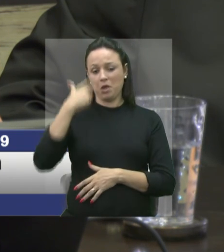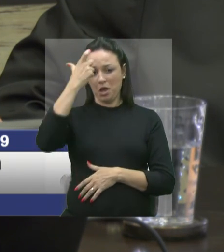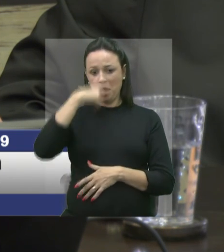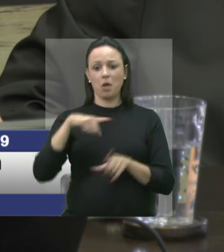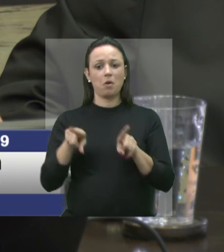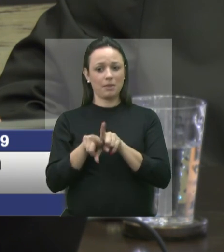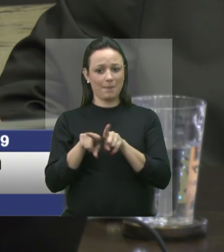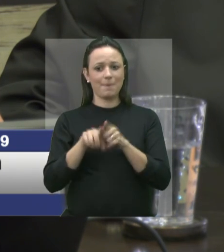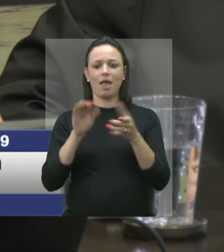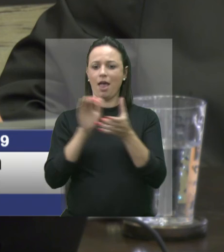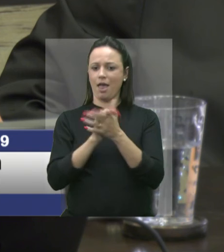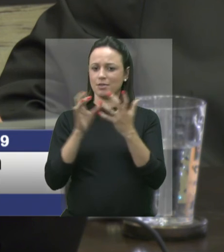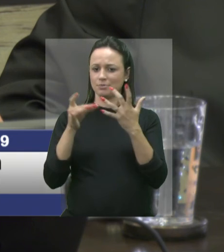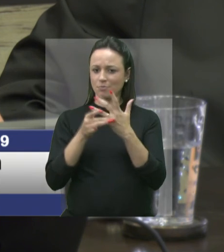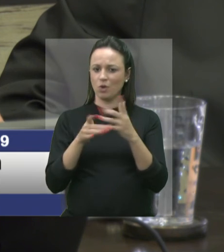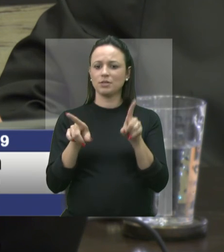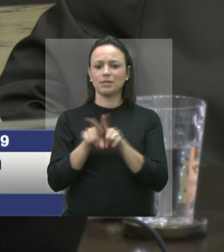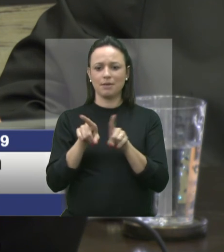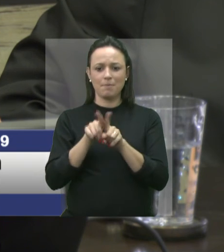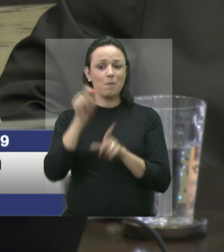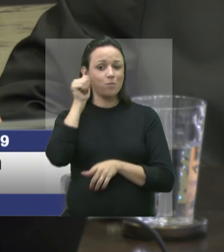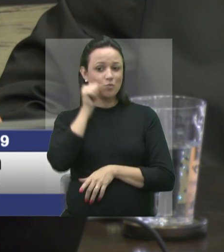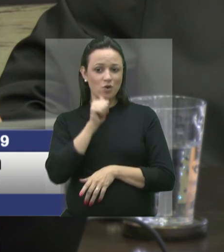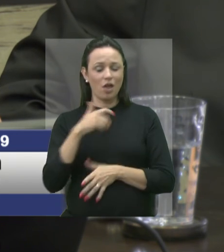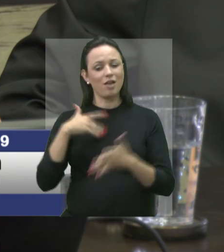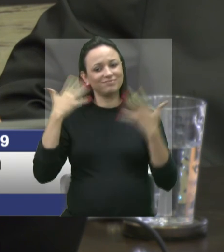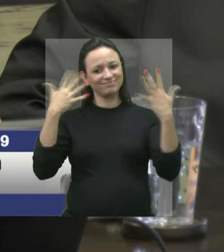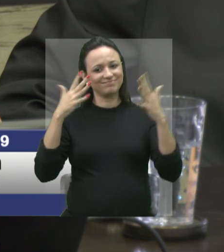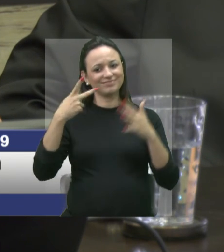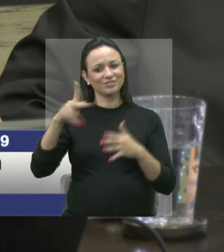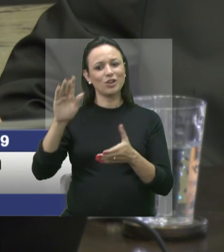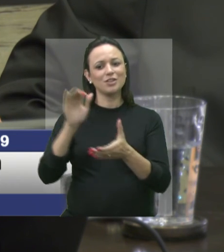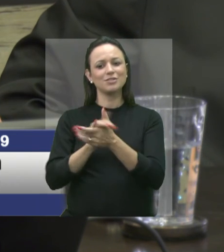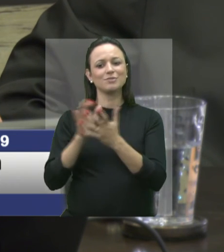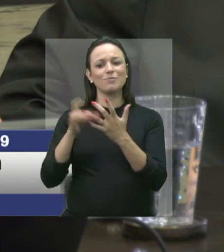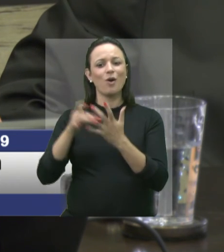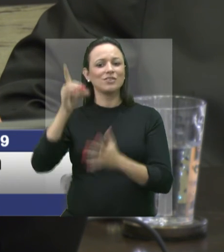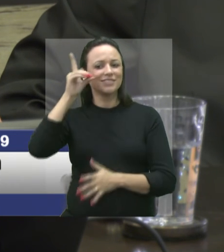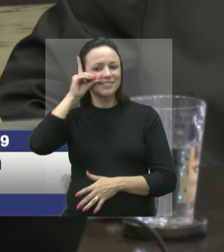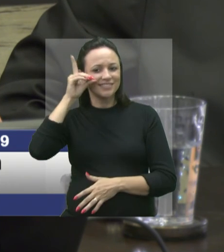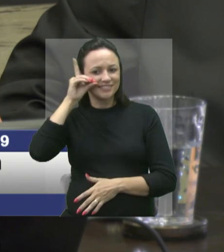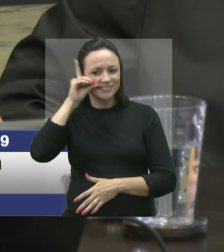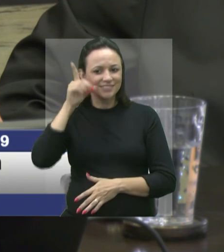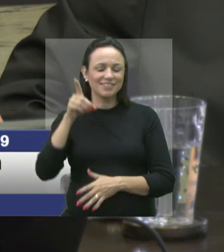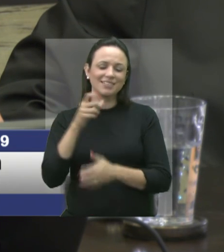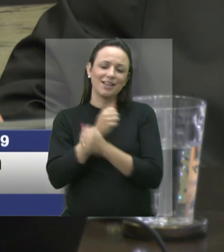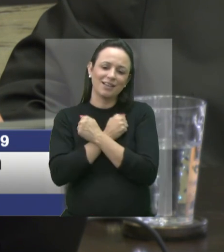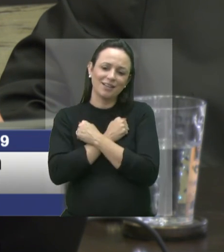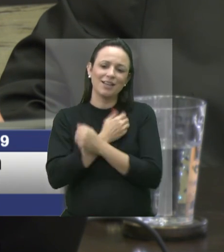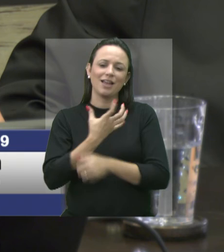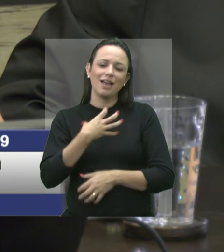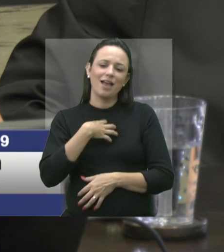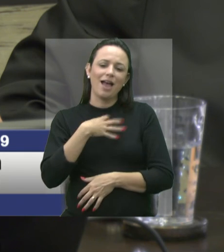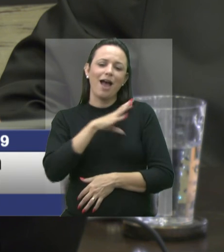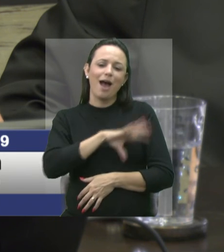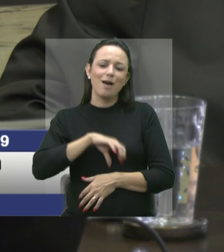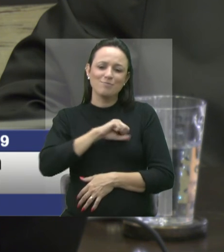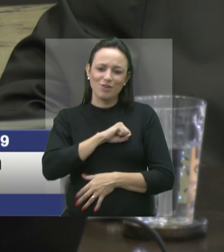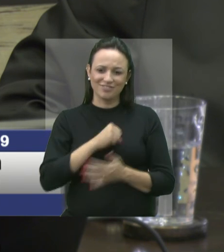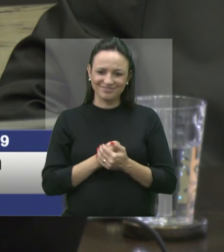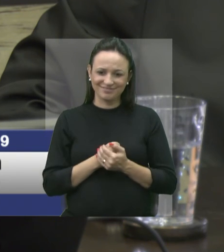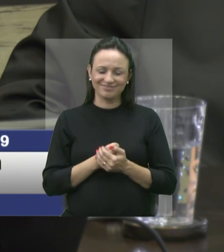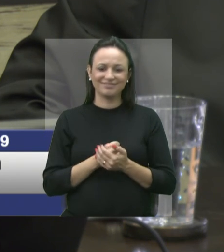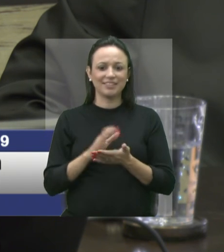também. Quero aqui também já parabenizar ela por essa atitude e por esse amor. Nada mais